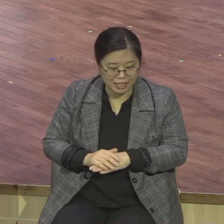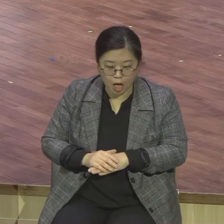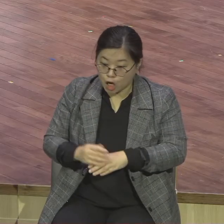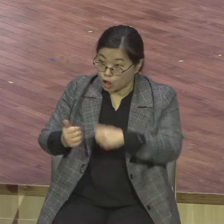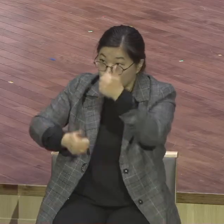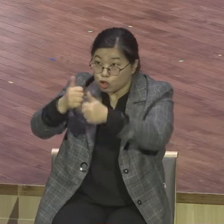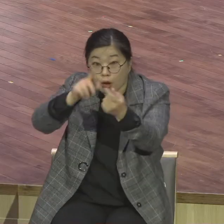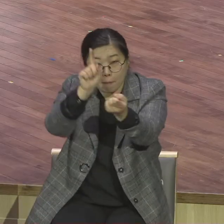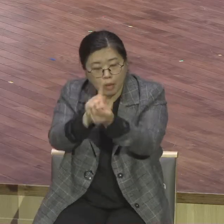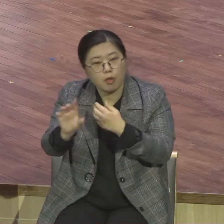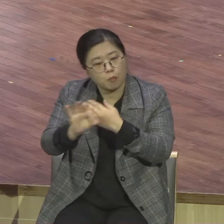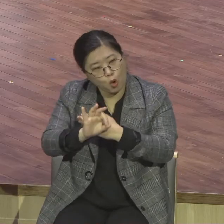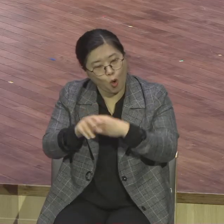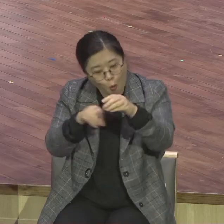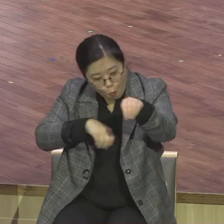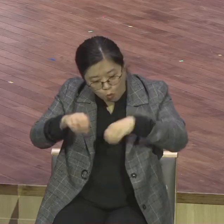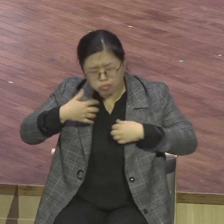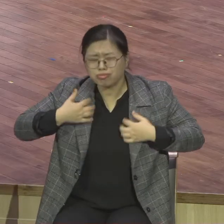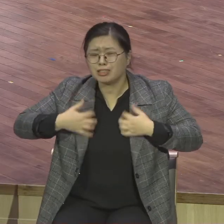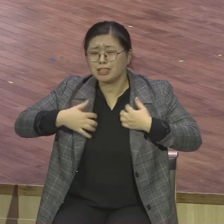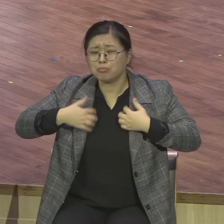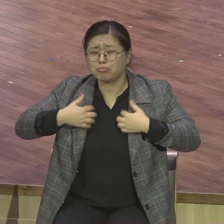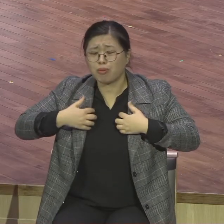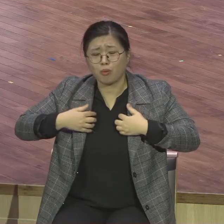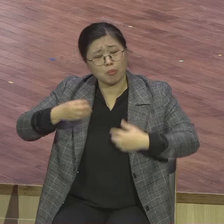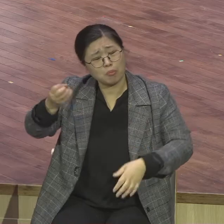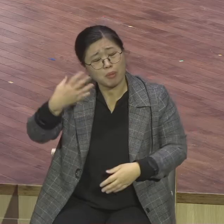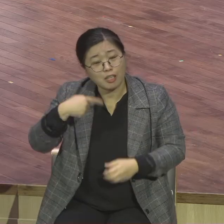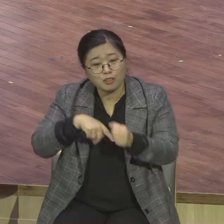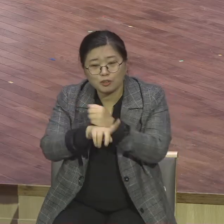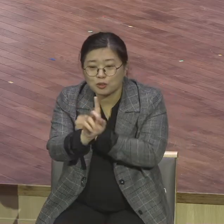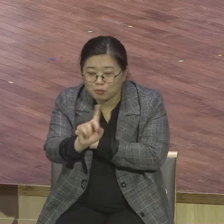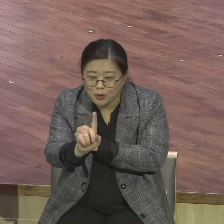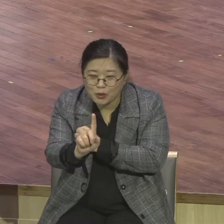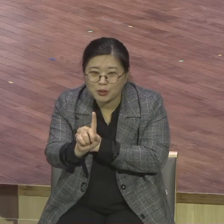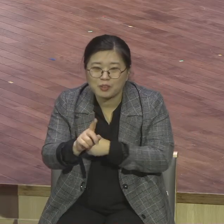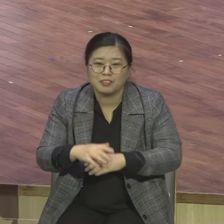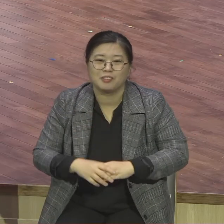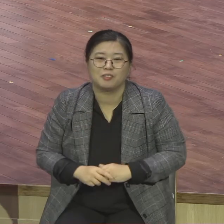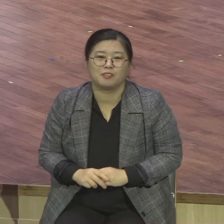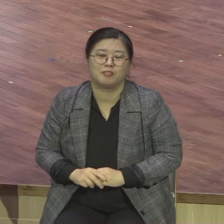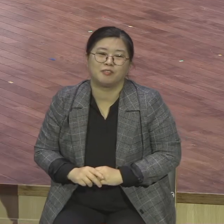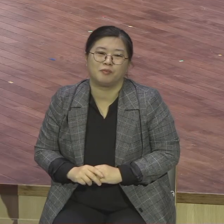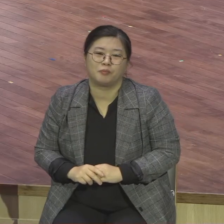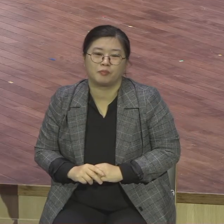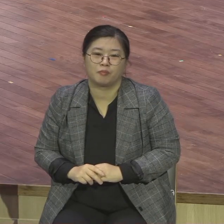펄펄 뛸 정도로 기뻐하라는 이유가 뭐냐? 시험이 왔는데.